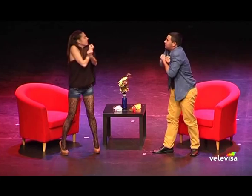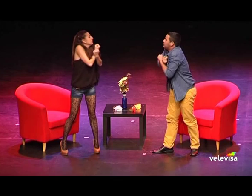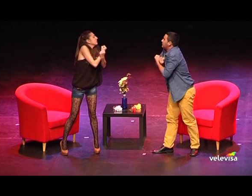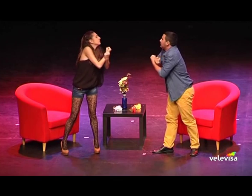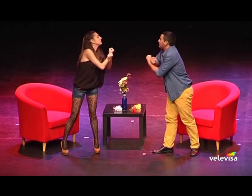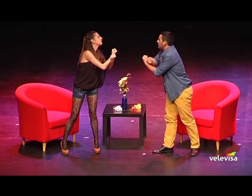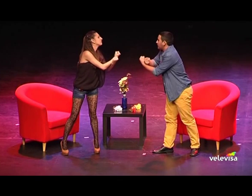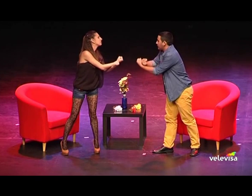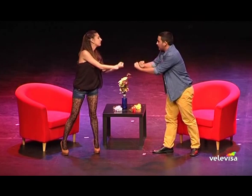Amándote